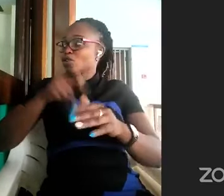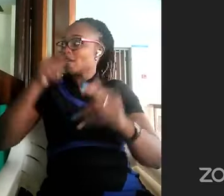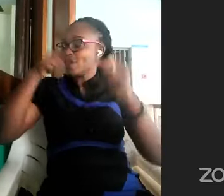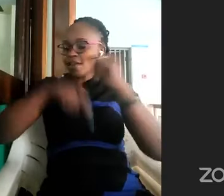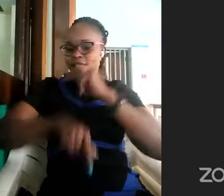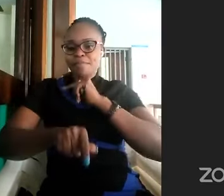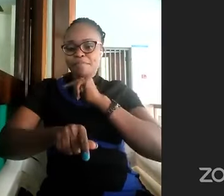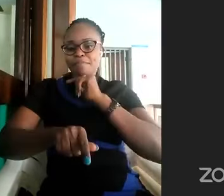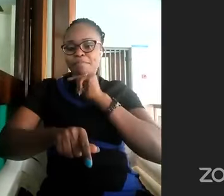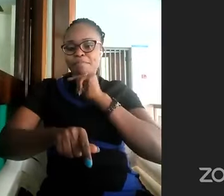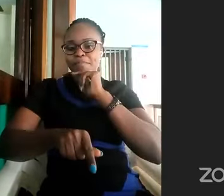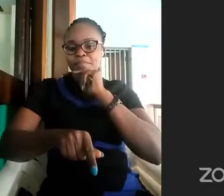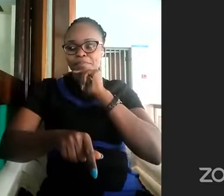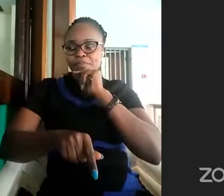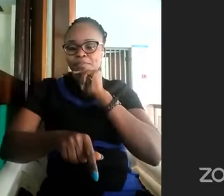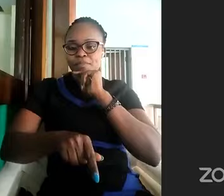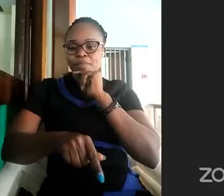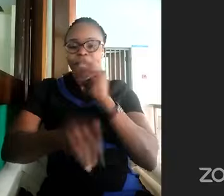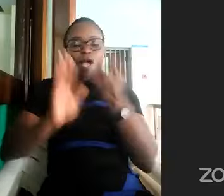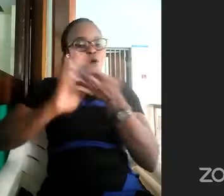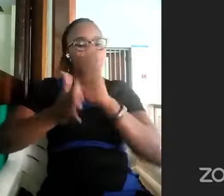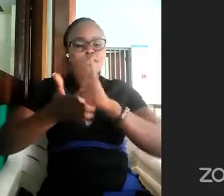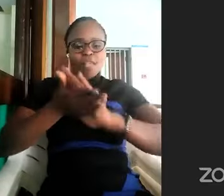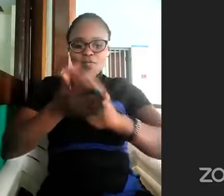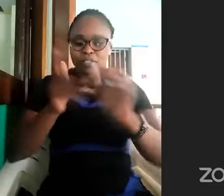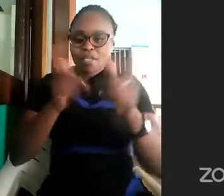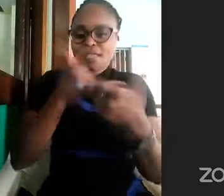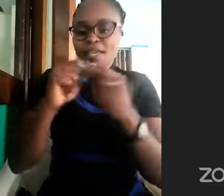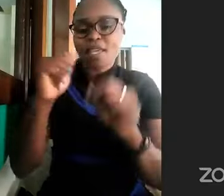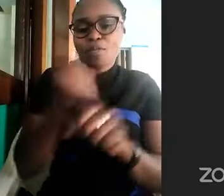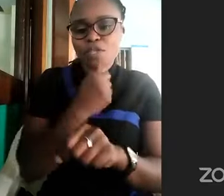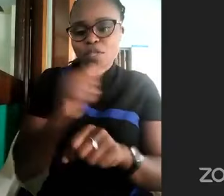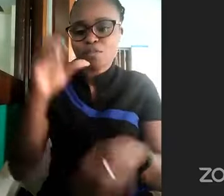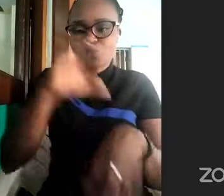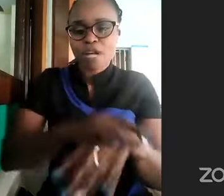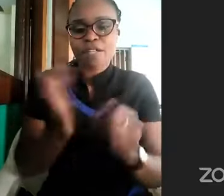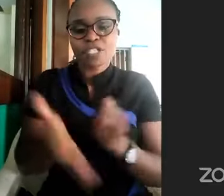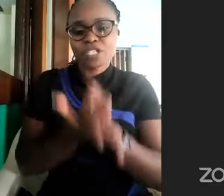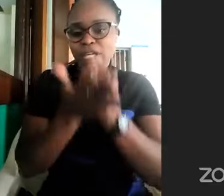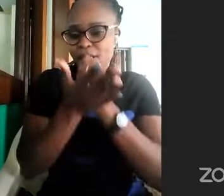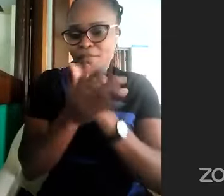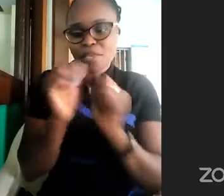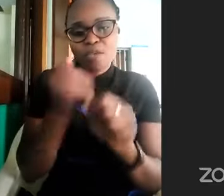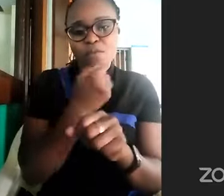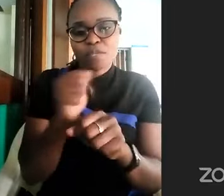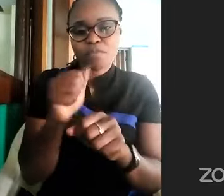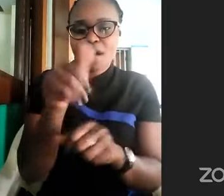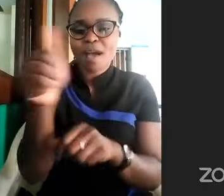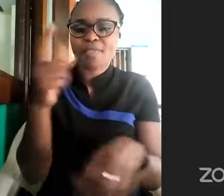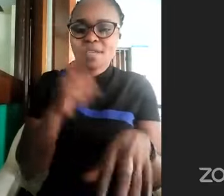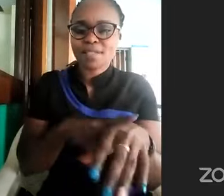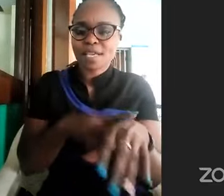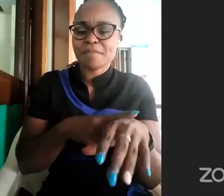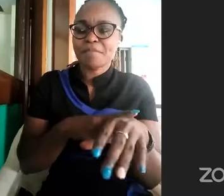sawa. Bila hivyo, kesi yako haiendi popote, inaishia vile vile. Wakati mwingine unaweza kama kule kwa chifu unaweza ambiwa tutayakuwa